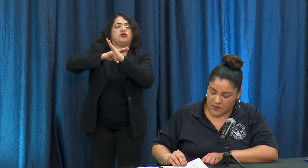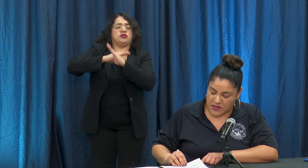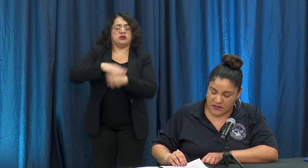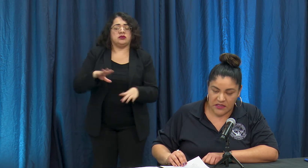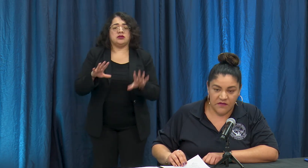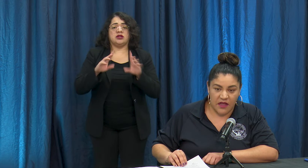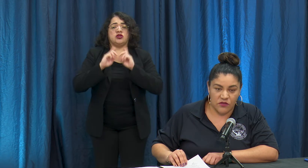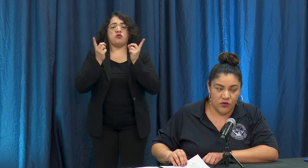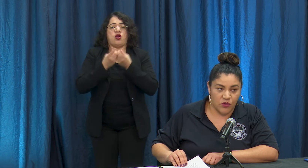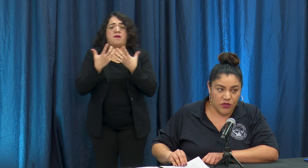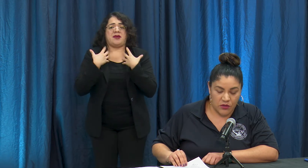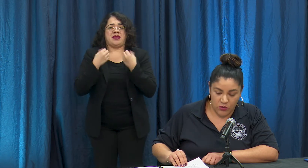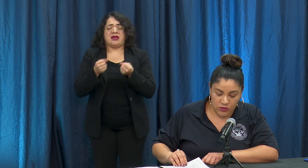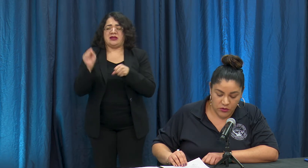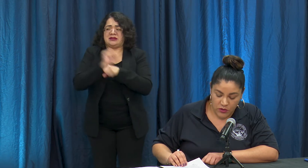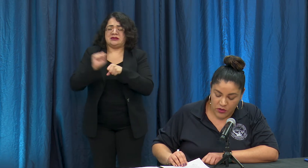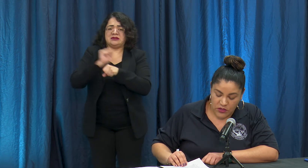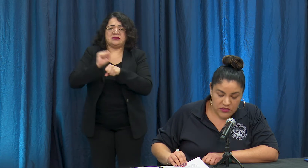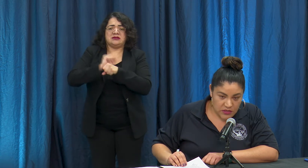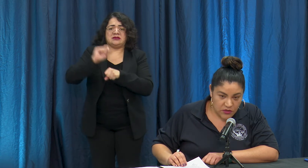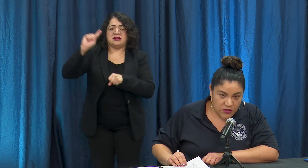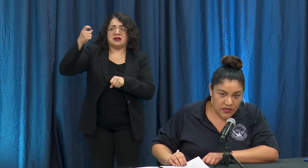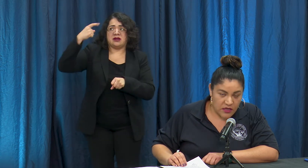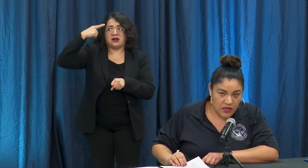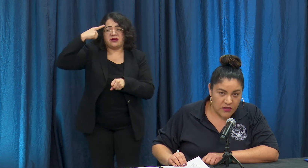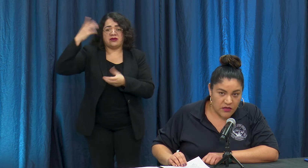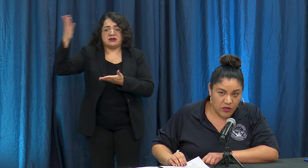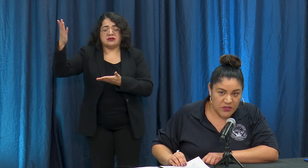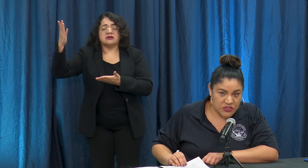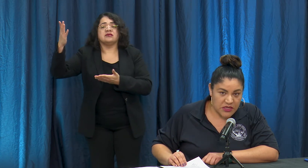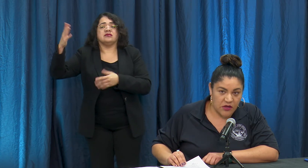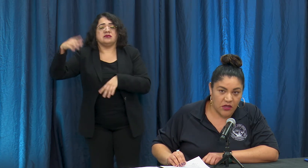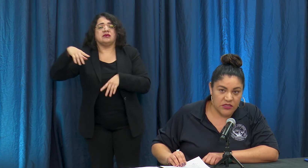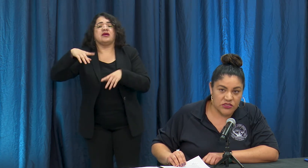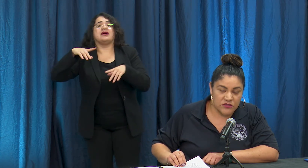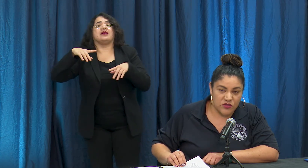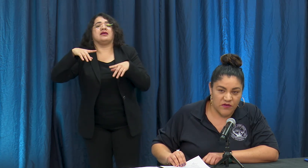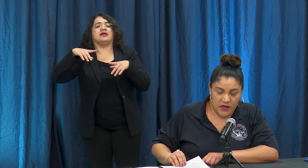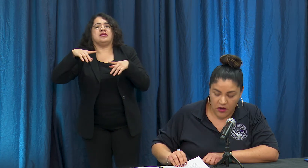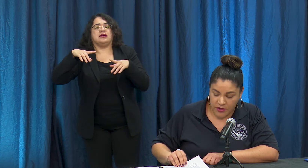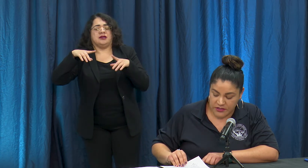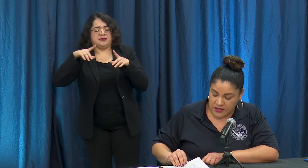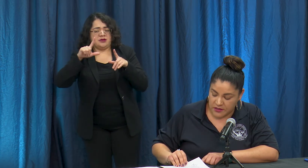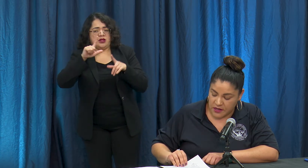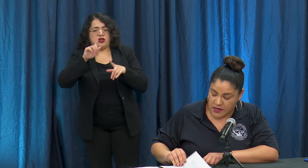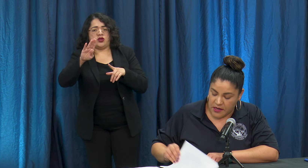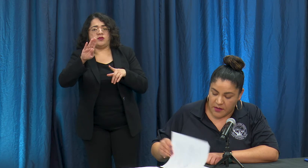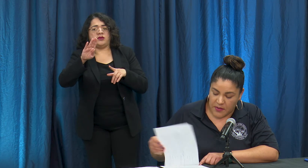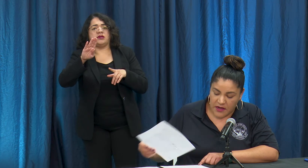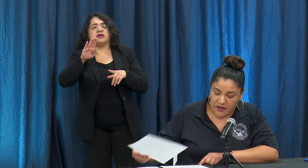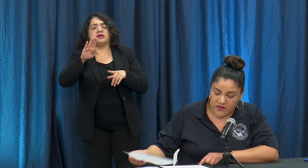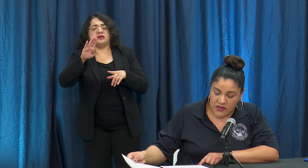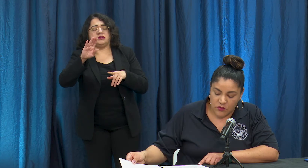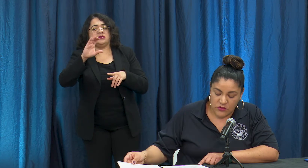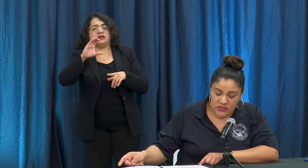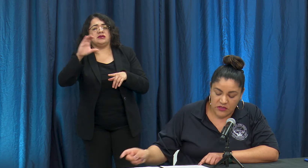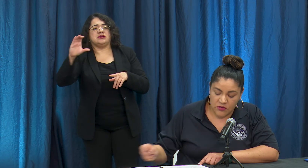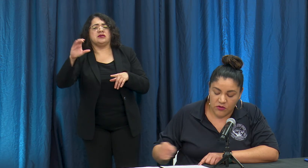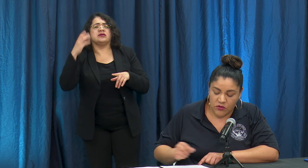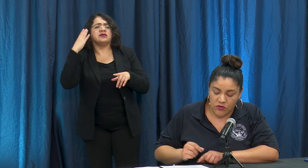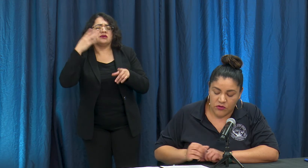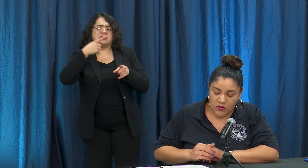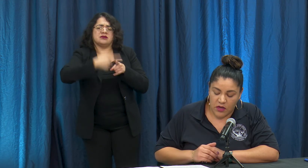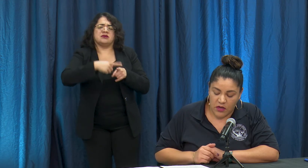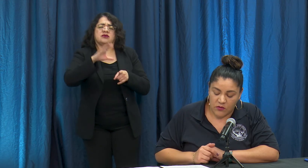Salud también está trabajando con el otro sitio de Long Beach City College sobre la Carson para abrir un